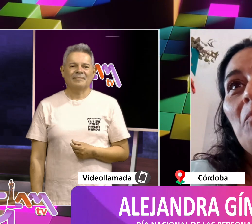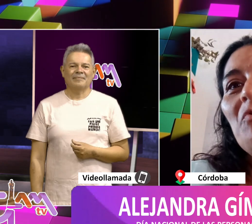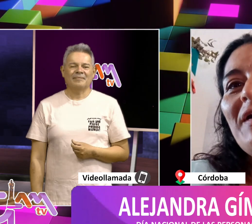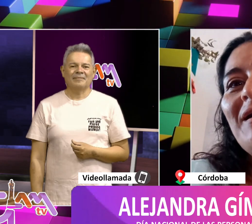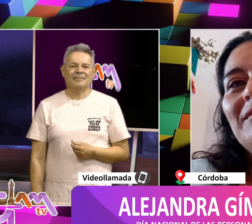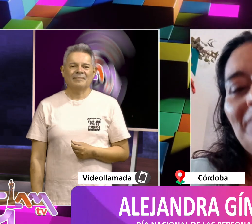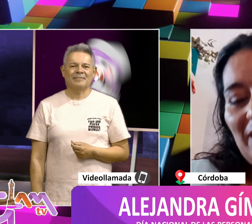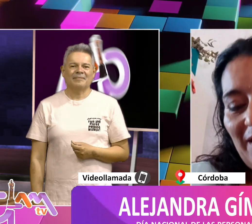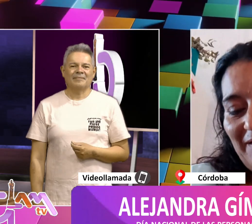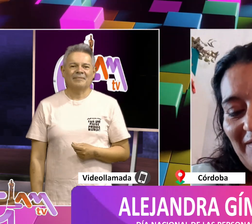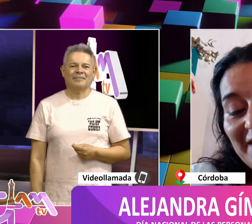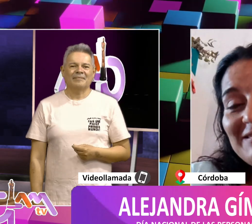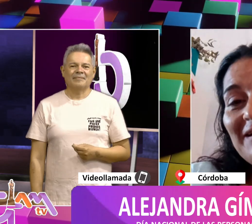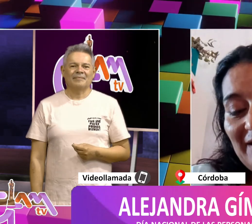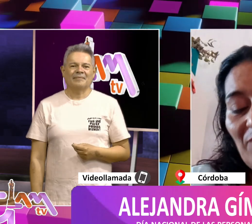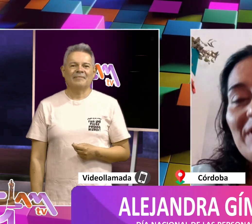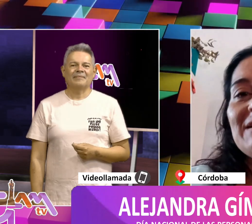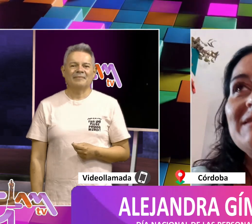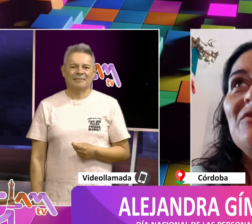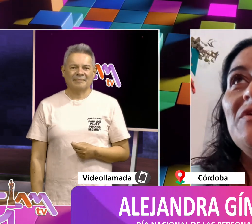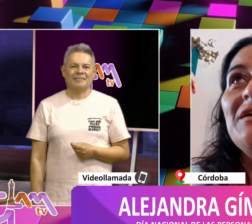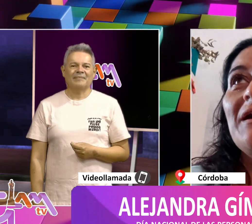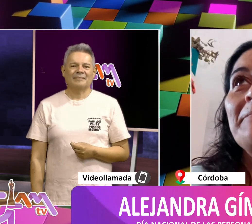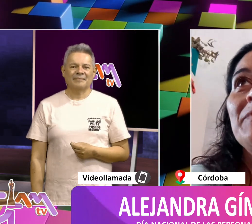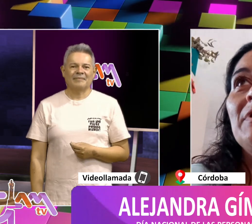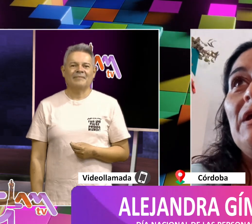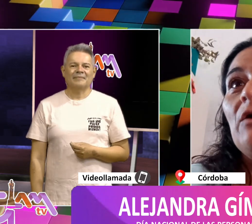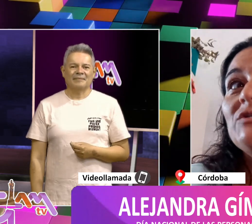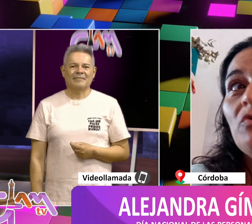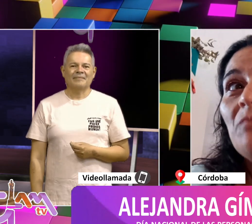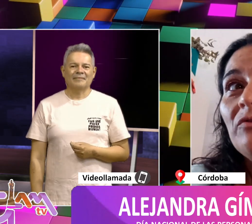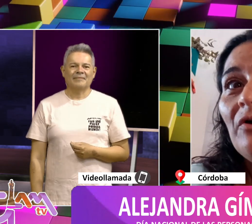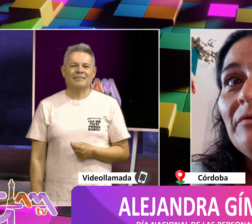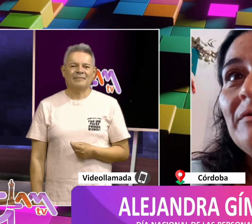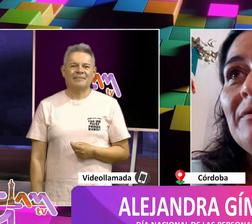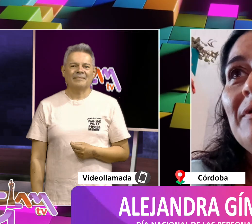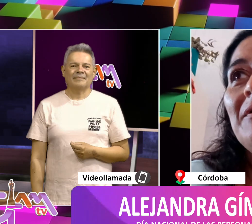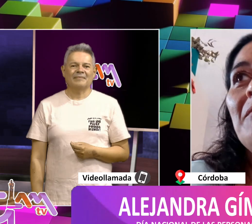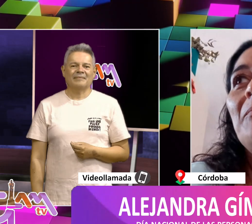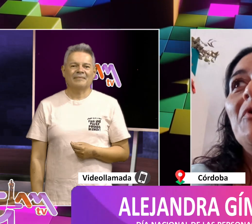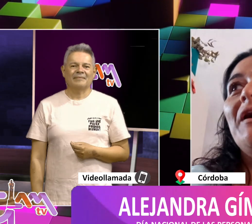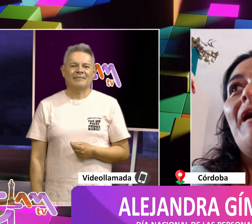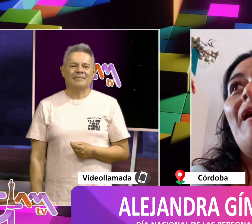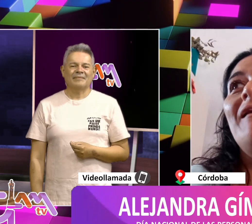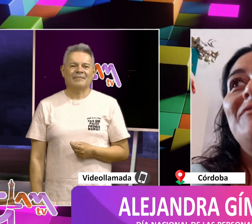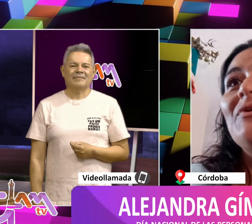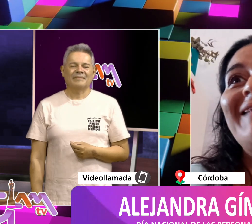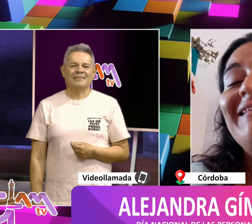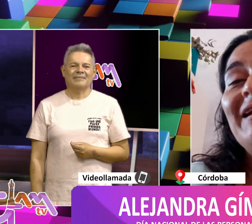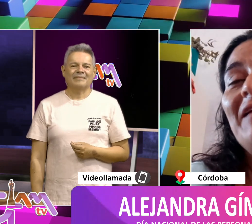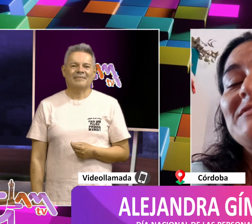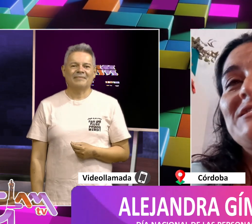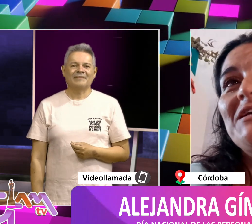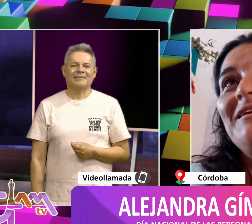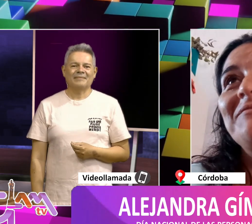que pude decirle en lengua de señas se lo dije y lo ayudé un montón porque no